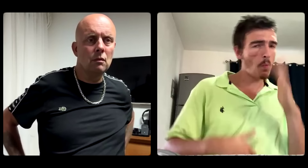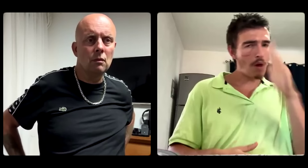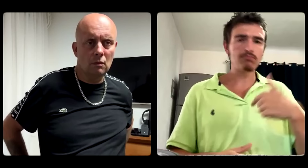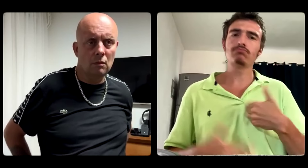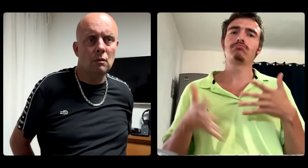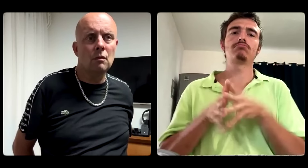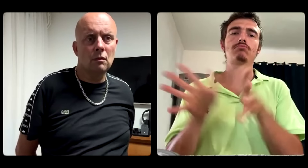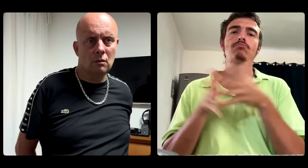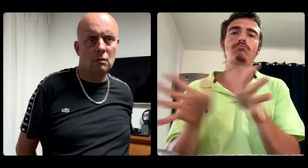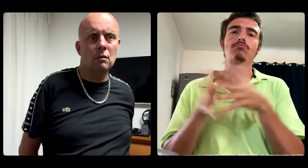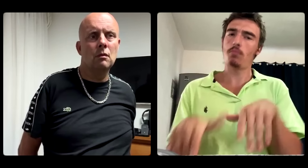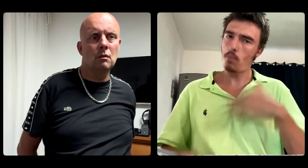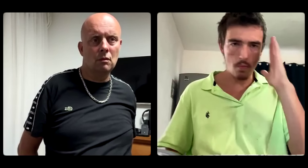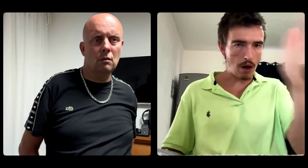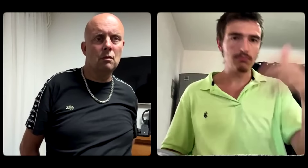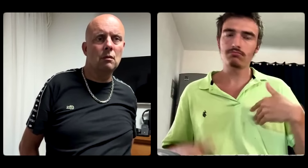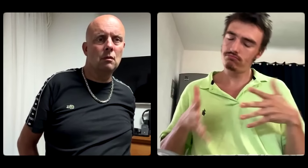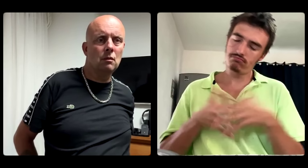ben.